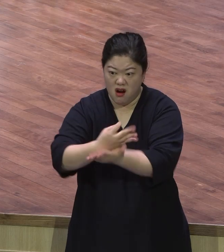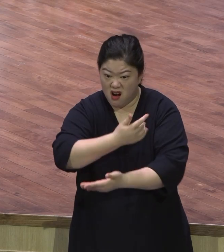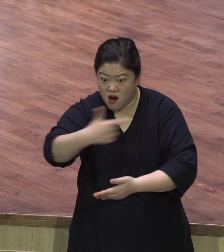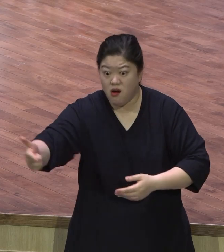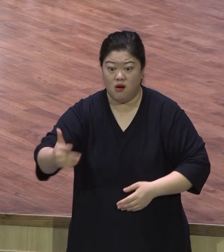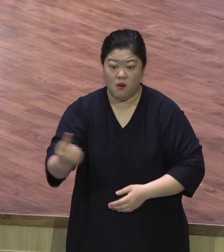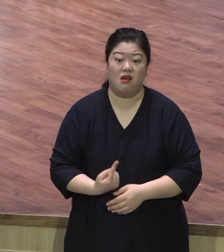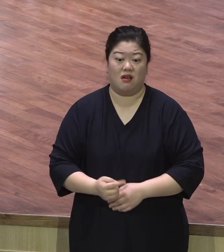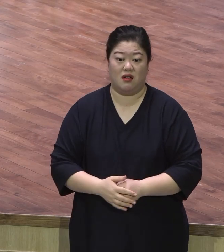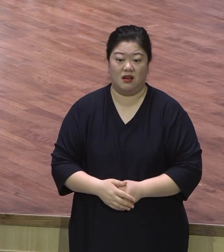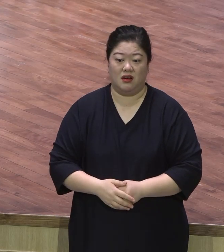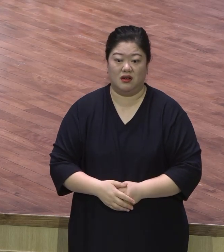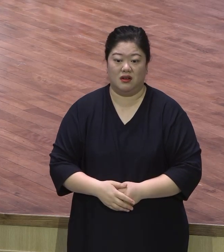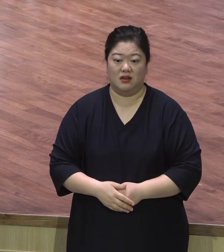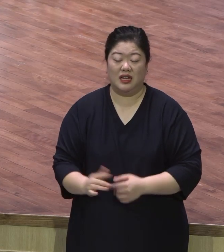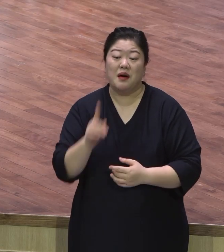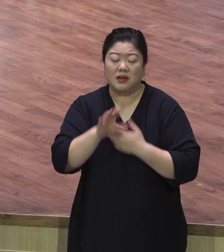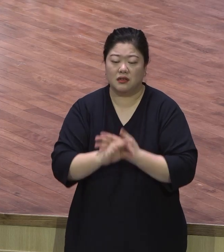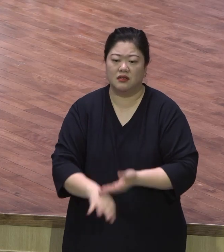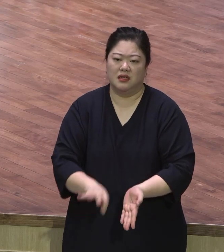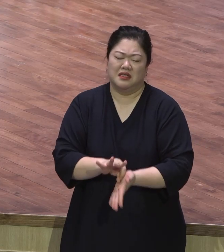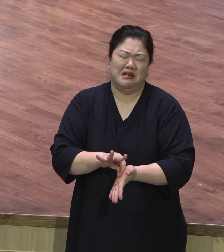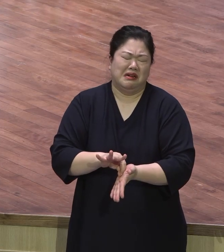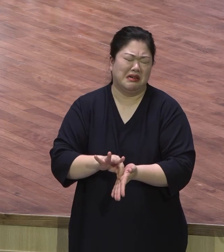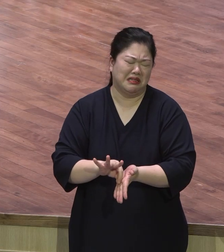받는 길 하면 내가 머리를 쳐받고 내가 받아야 되겠다고